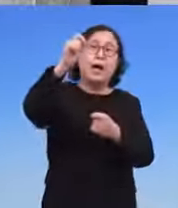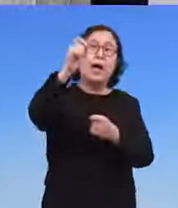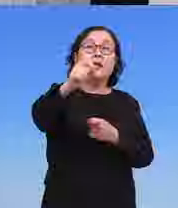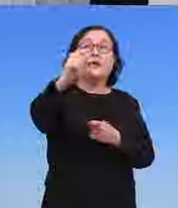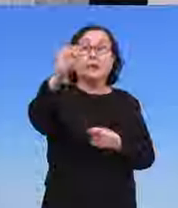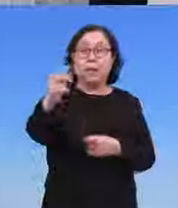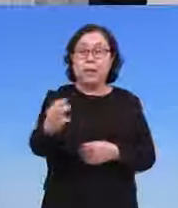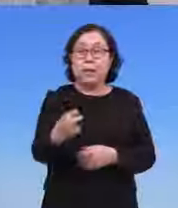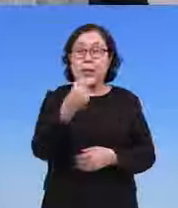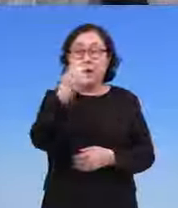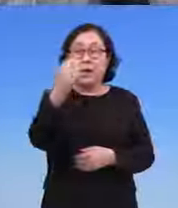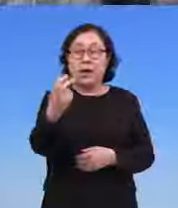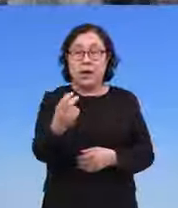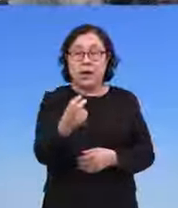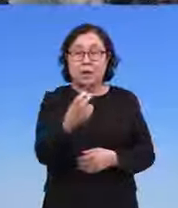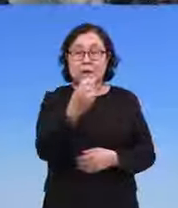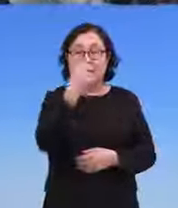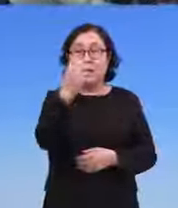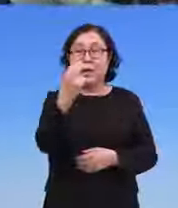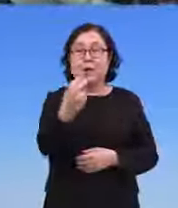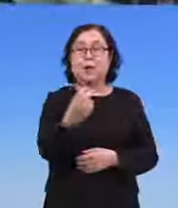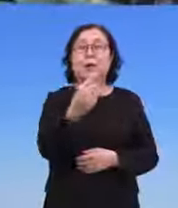영원한 생명이